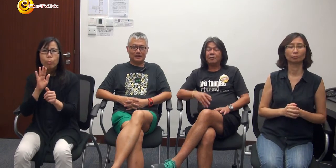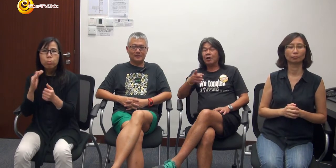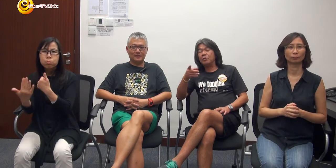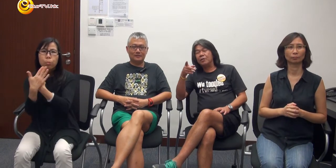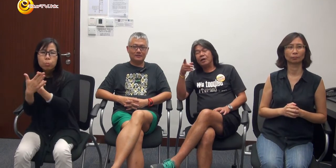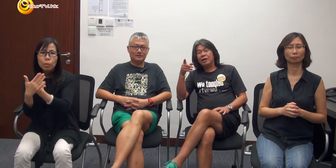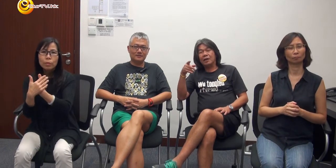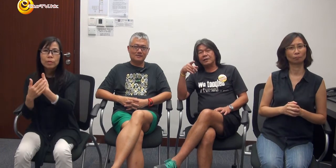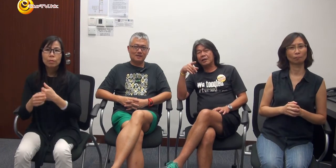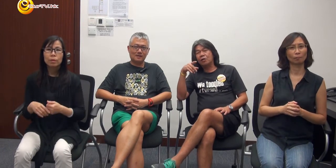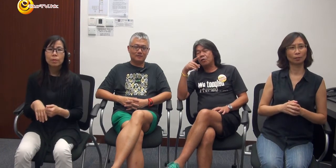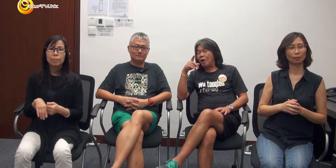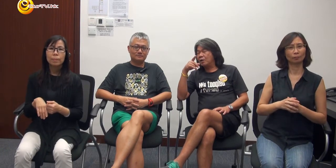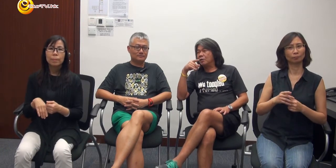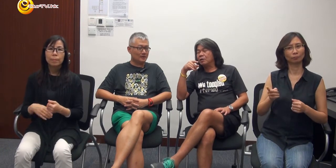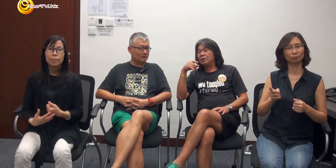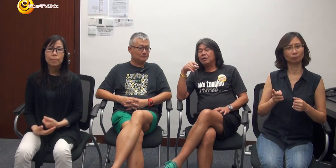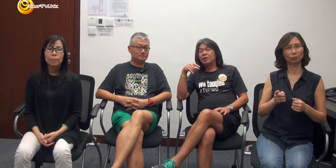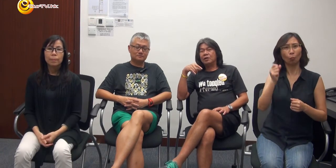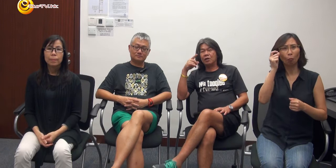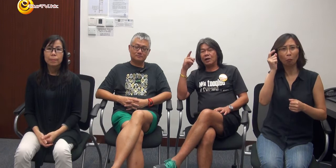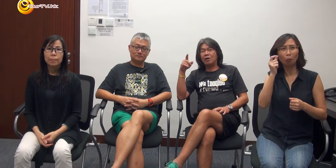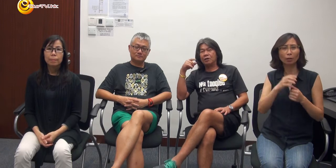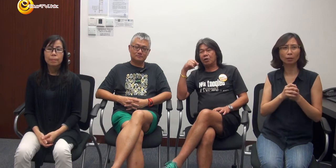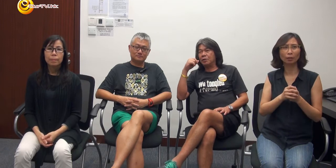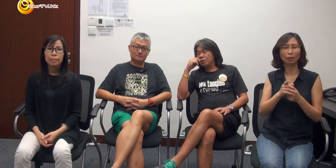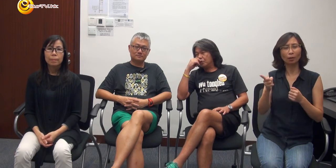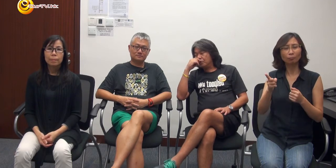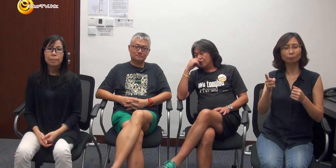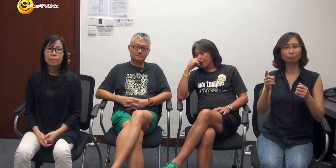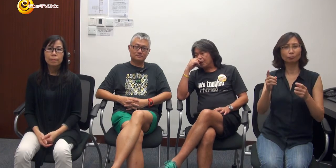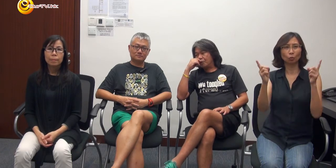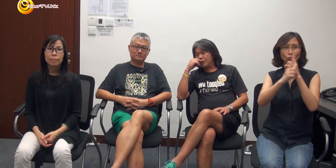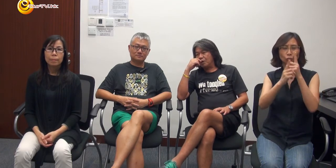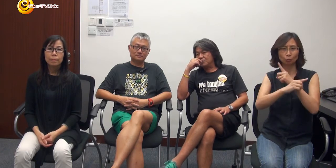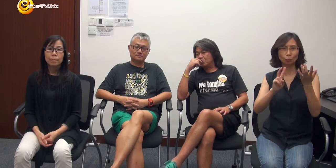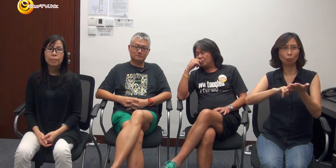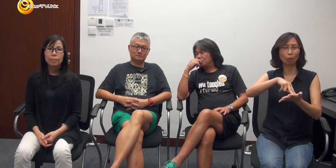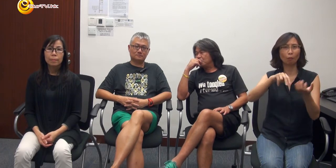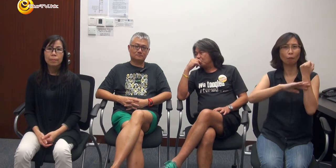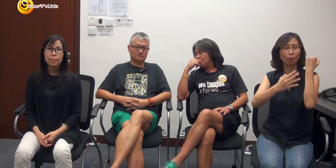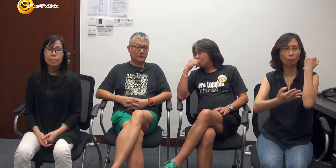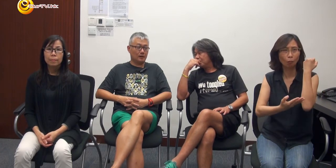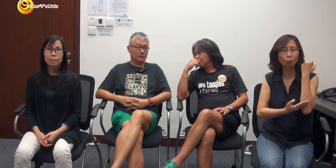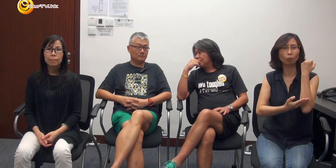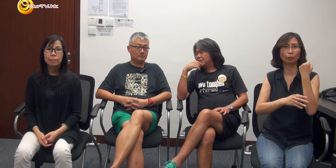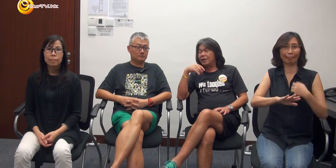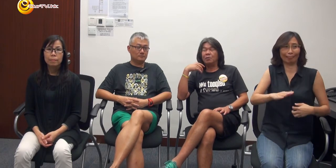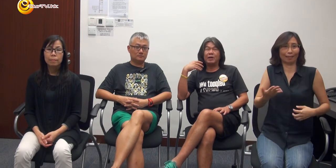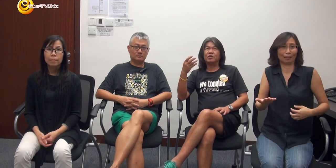咧， 嗱，其實呢個好怪嘅喎。係。雖然間佢係代表立法會，但係佢又唔使同立法會匯報 嘅。係啊， 即係你一委任咗之